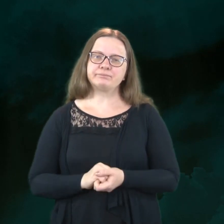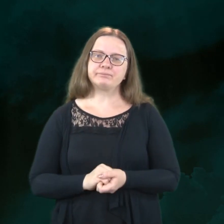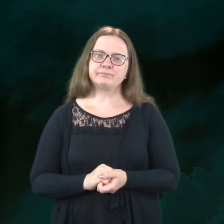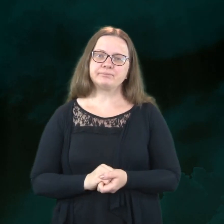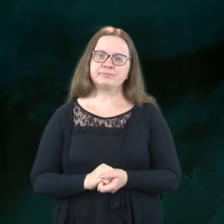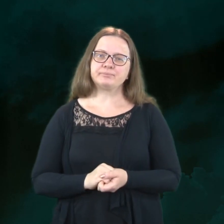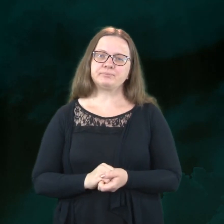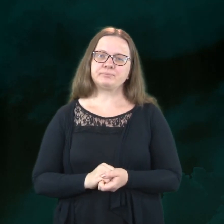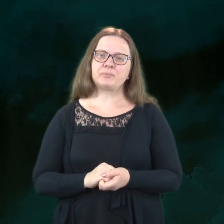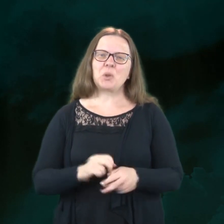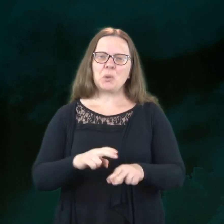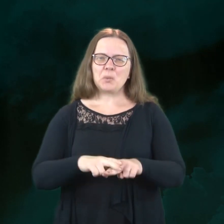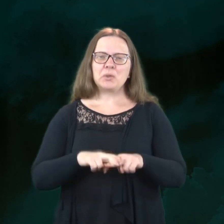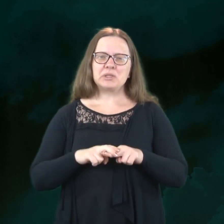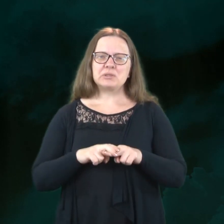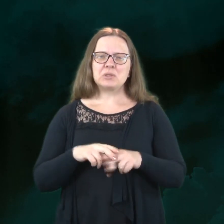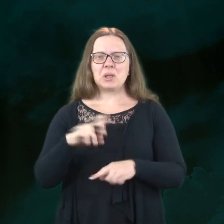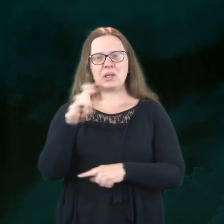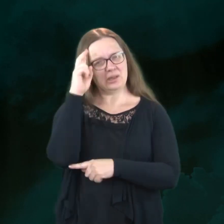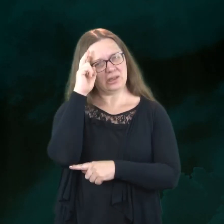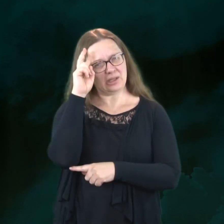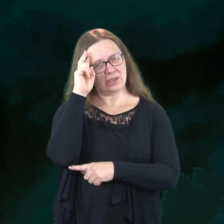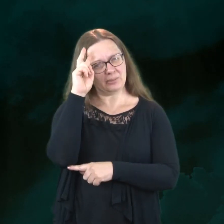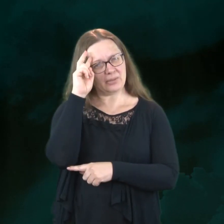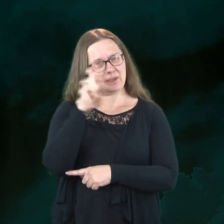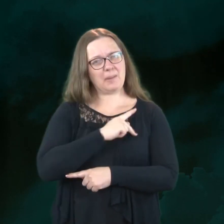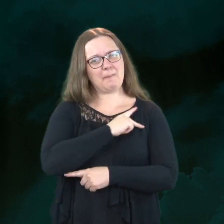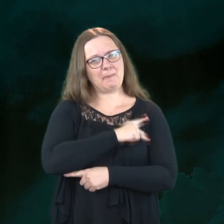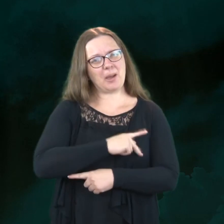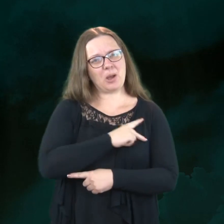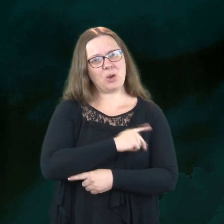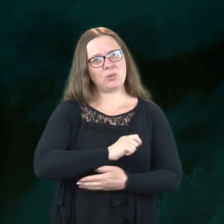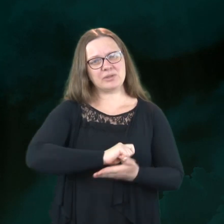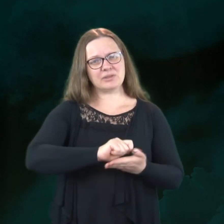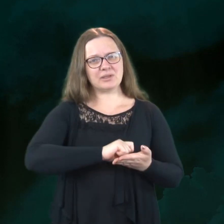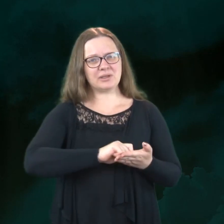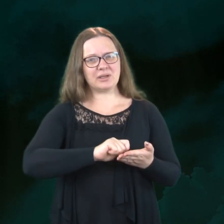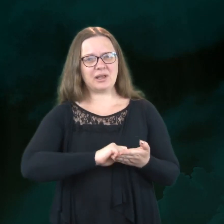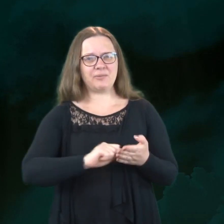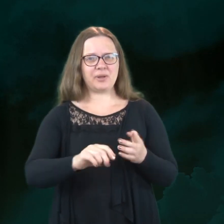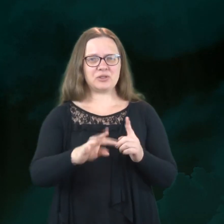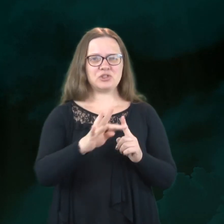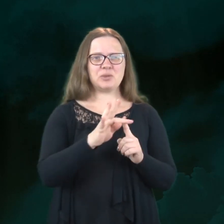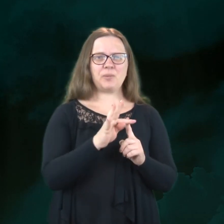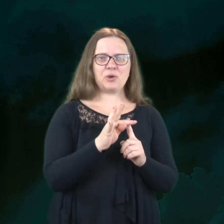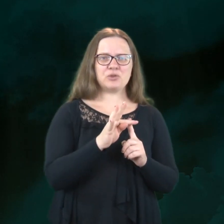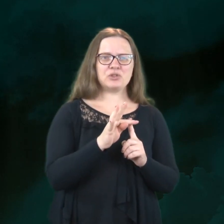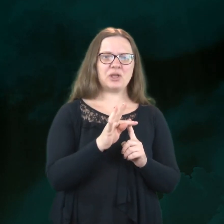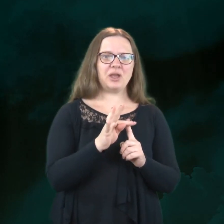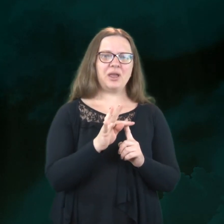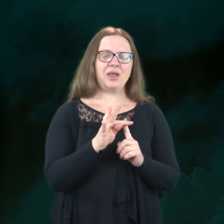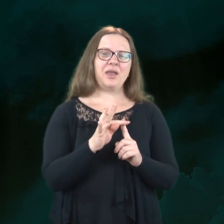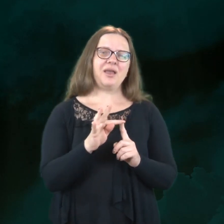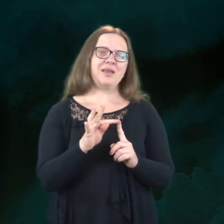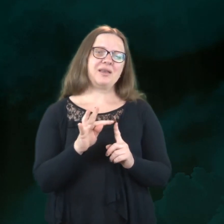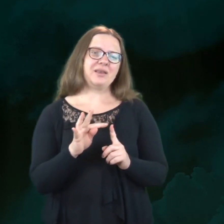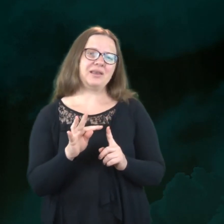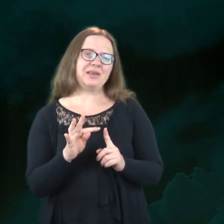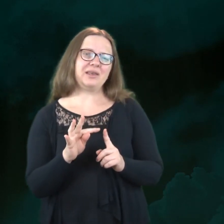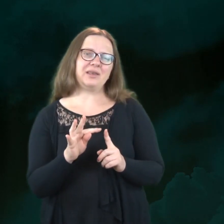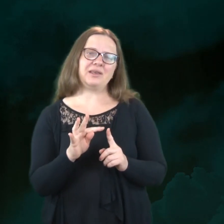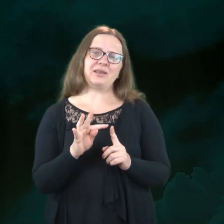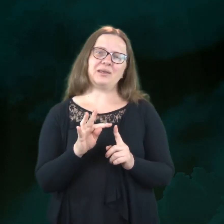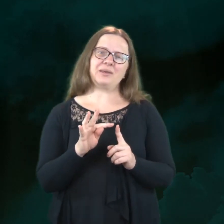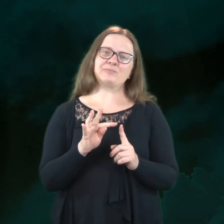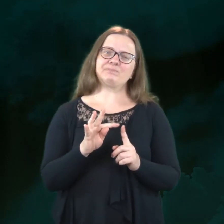que, lembra quando Paulo escreve para o Timóteo, dizendo, a raiz de todos os males é o amor ao dinheiro.